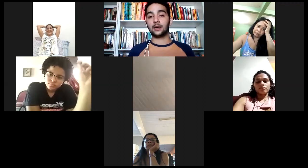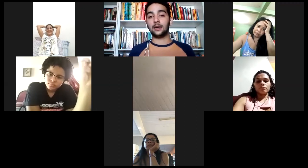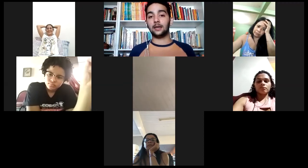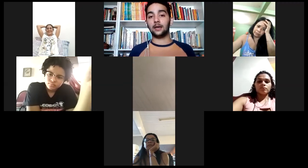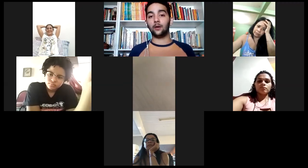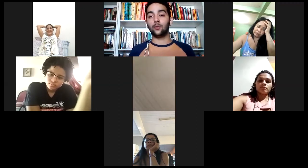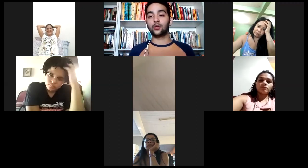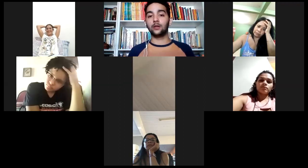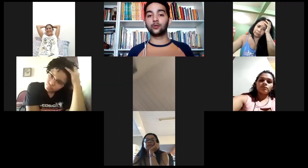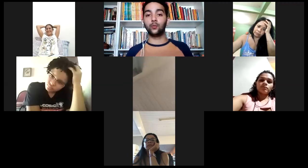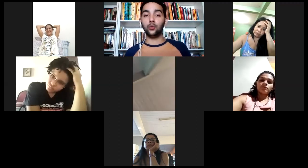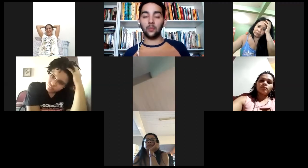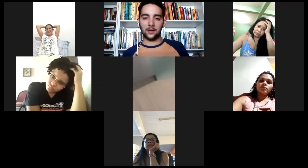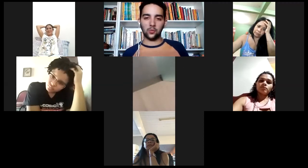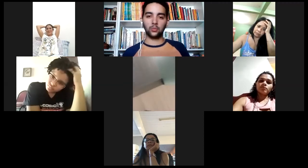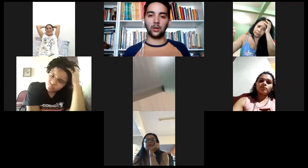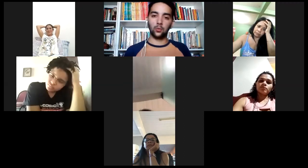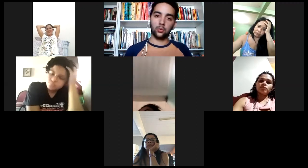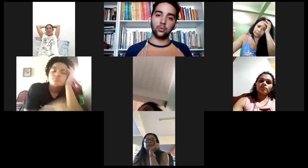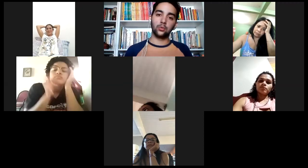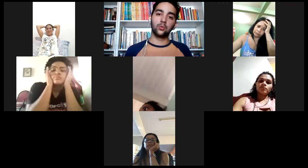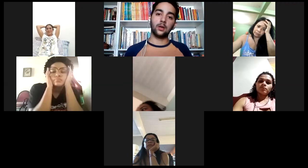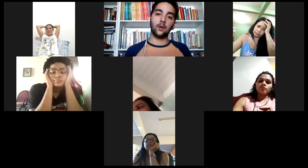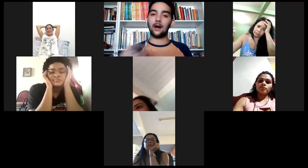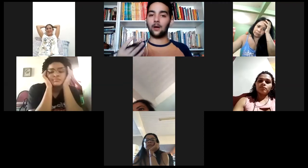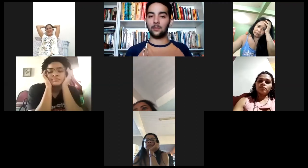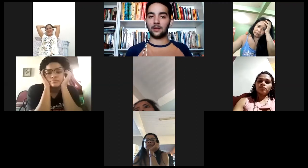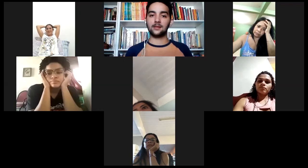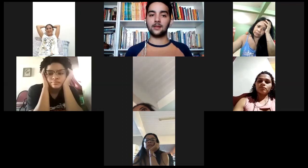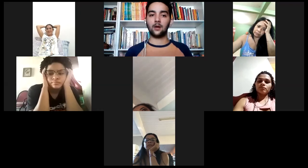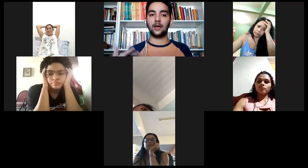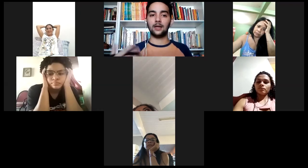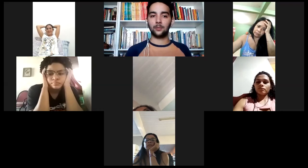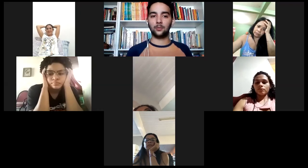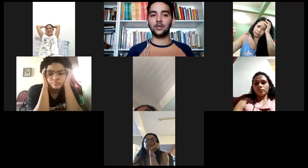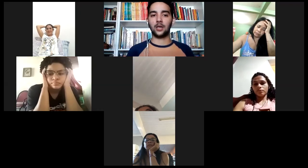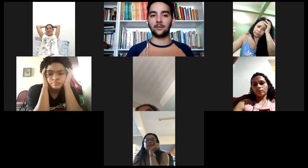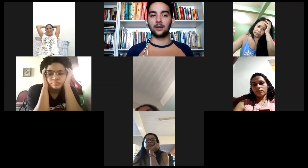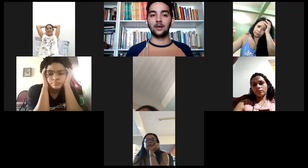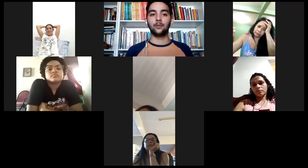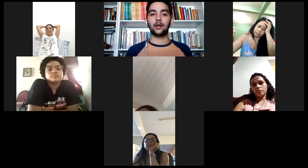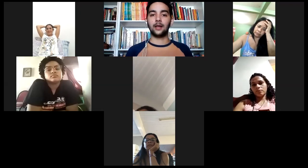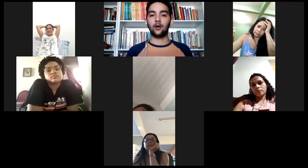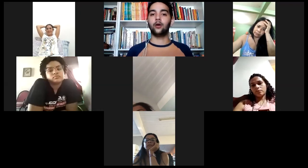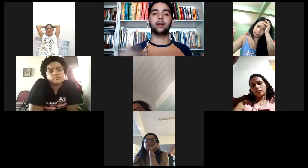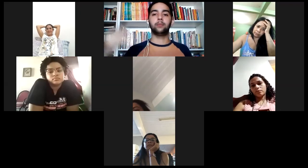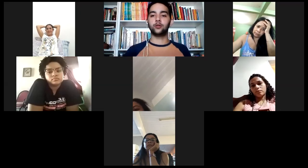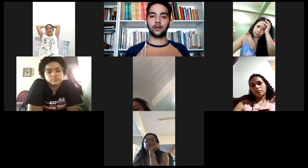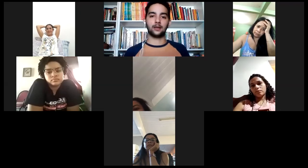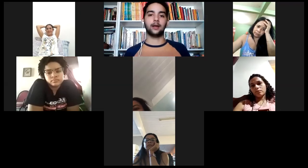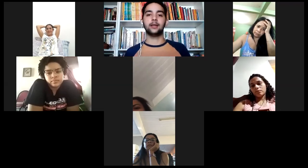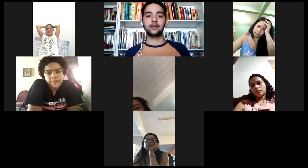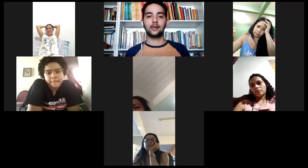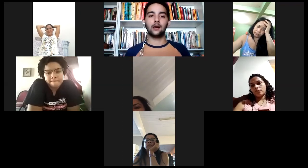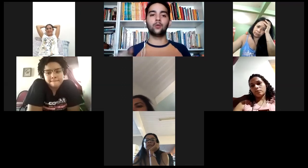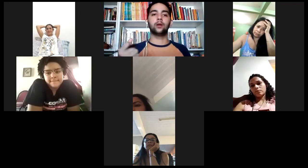aula daqui eu utilizo muito mais conteúdo do que uma aula presencial daria para eu ministrar. Porque na hora é pedindo para